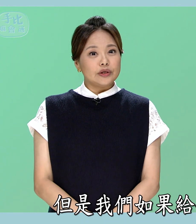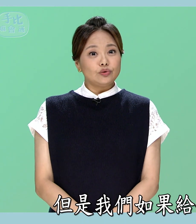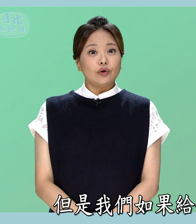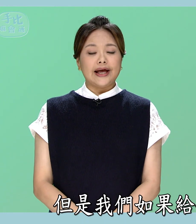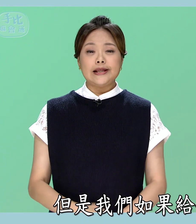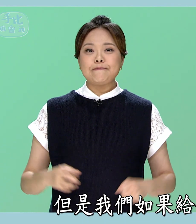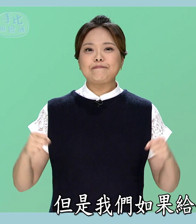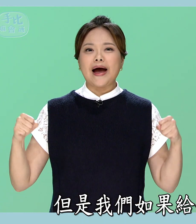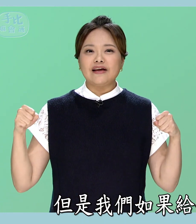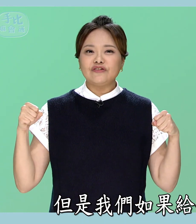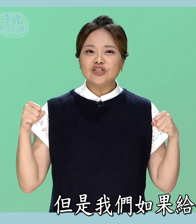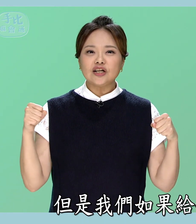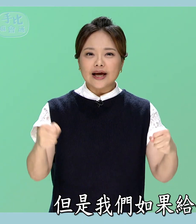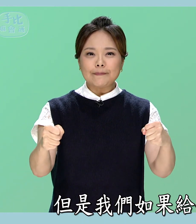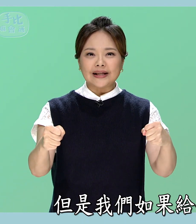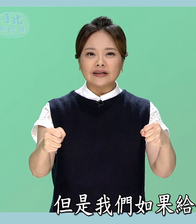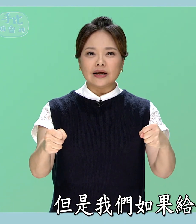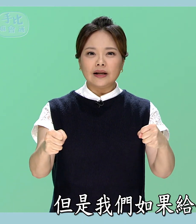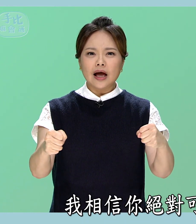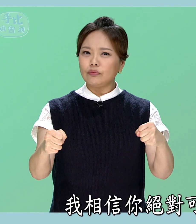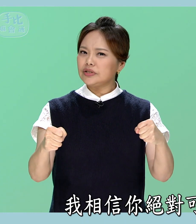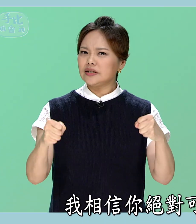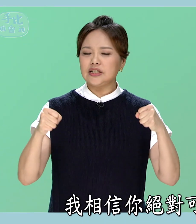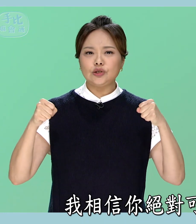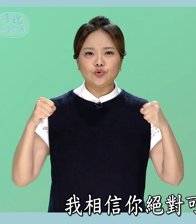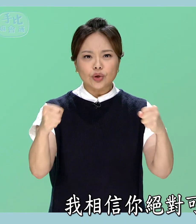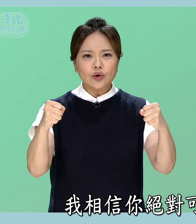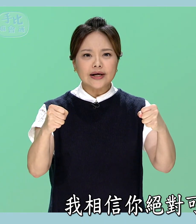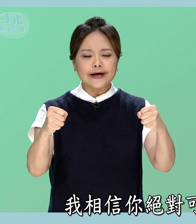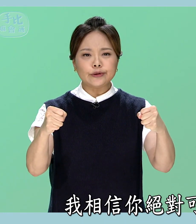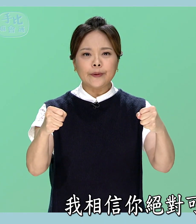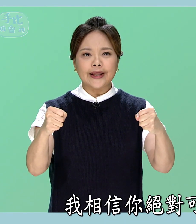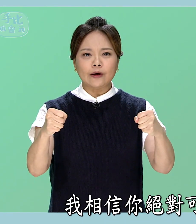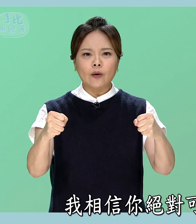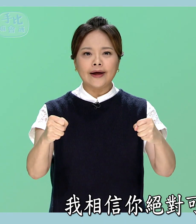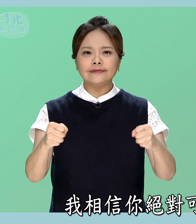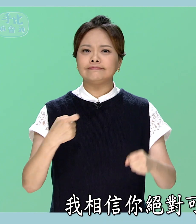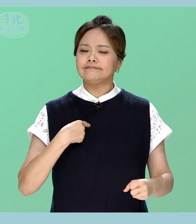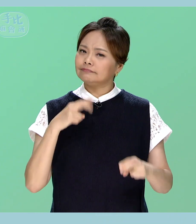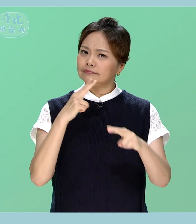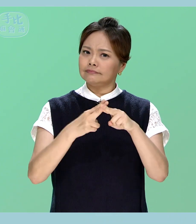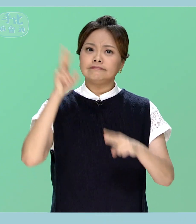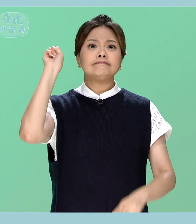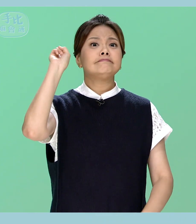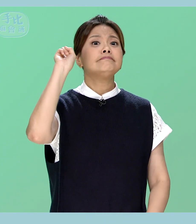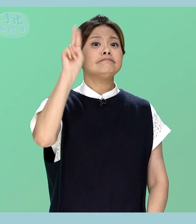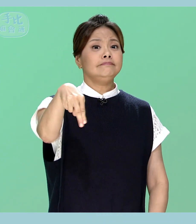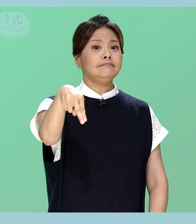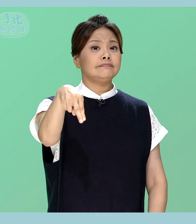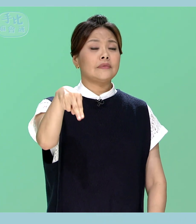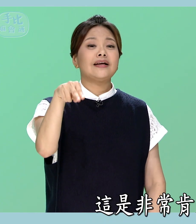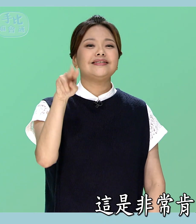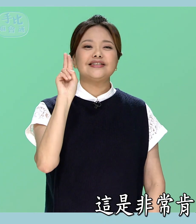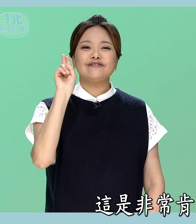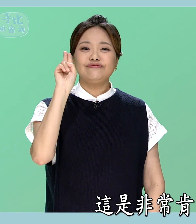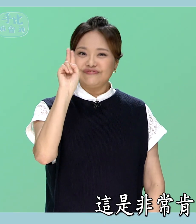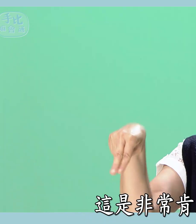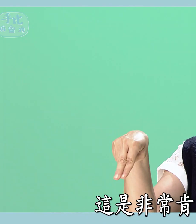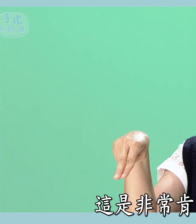果给你200%的能量，我相信你绝对可以突破难关。哼，这是非常肯